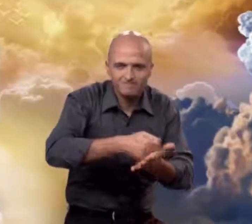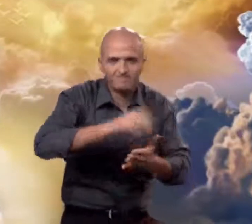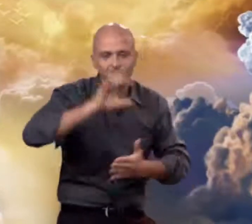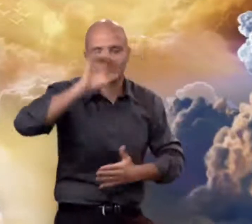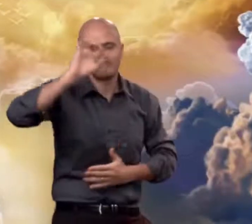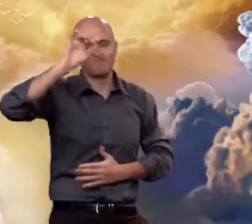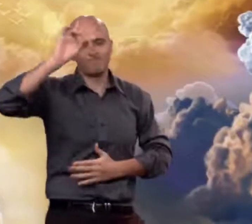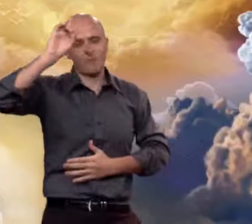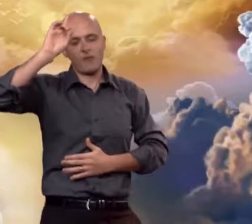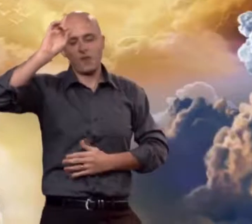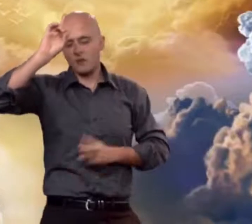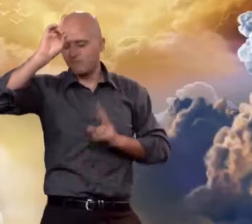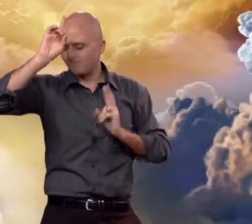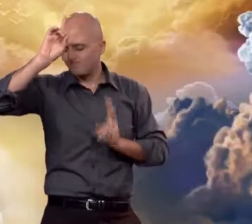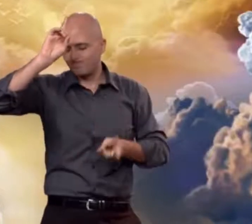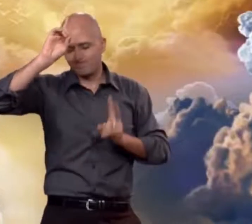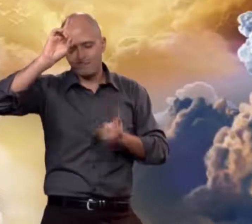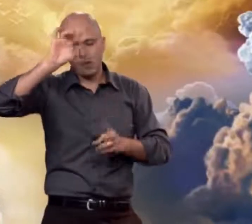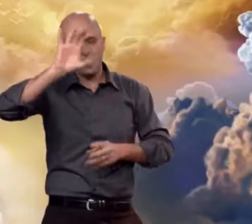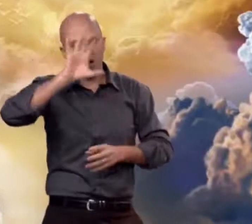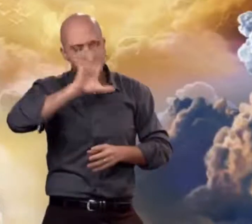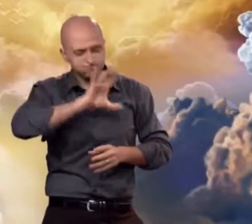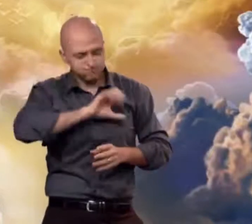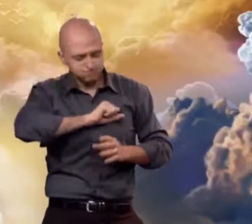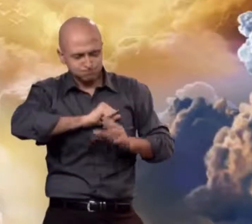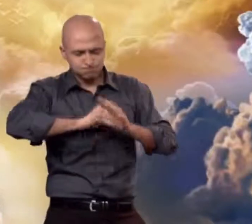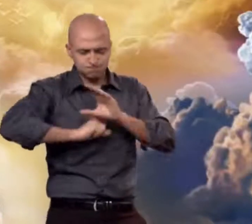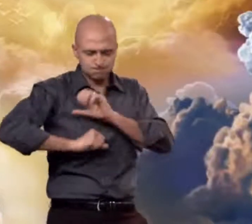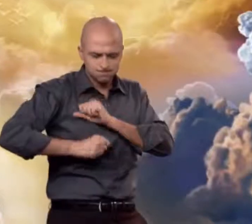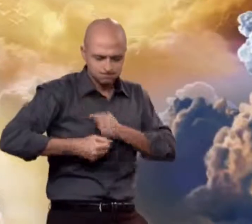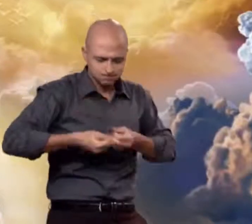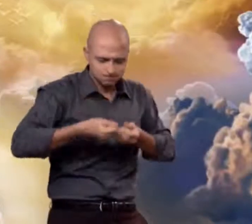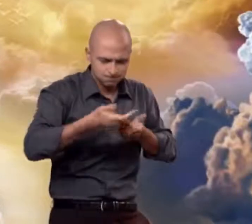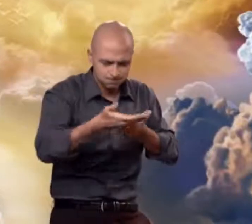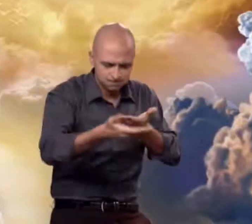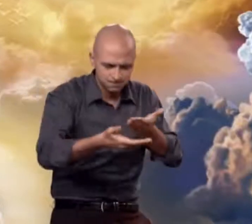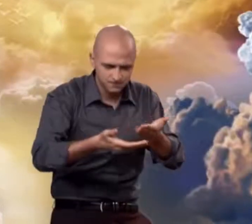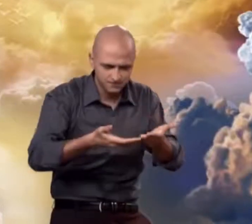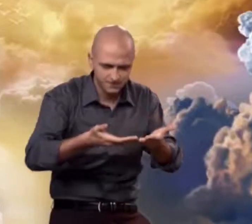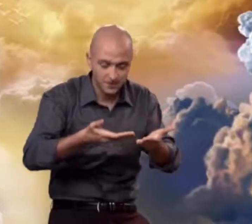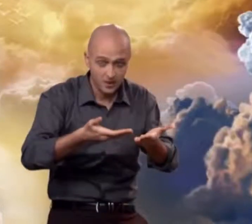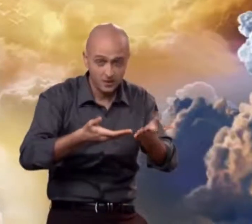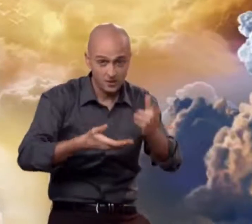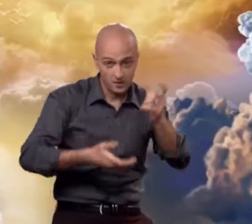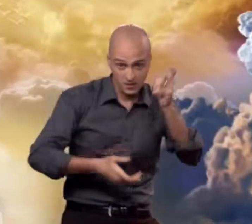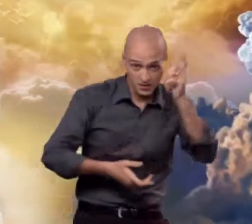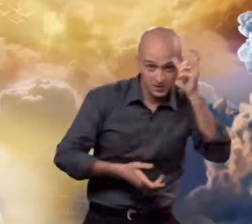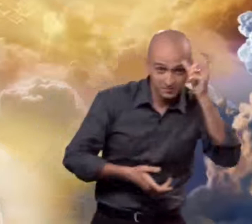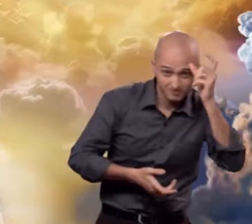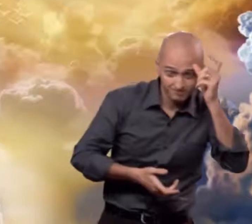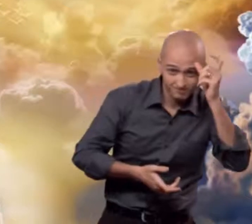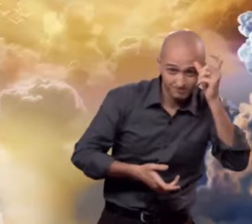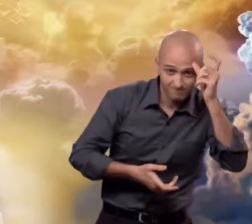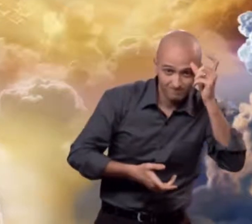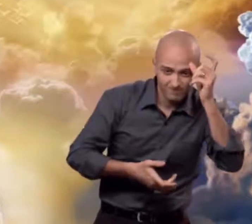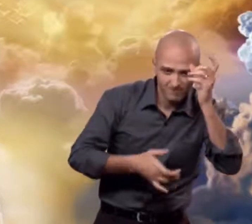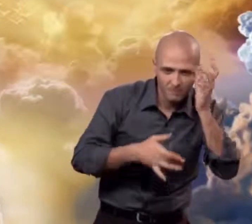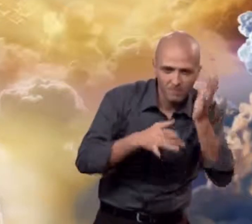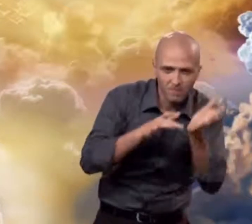No grito agonizante do Salvador na cruz, "Está consumado", soou a sentença de morte de Satanás. O